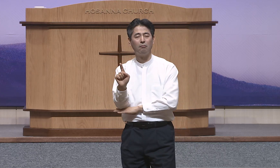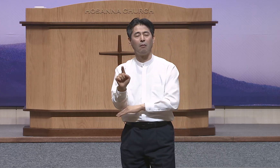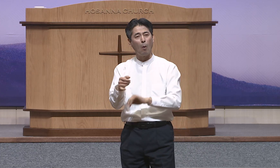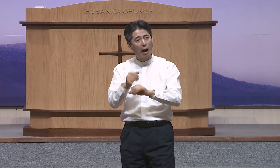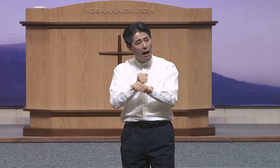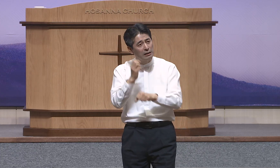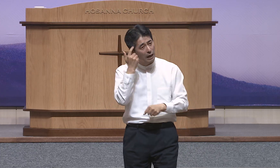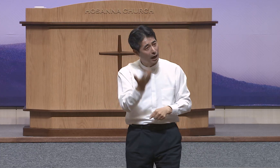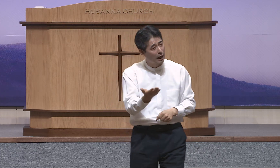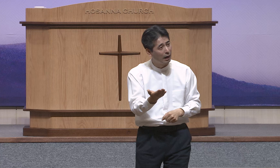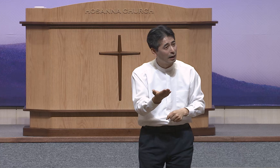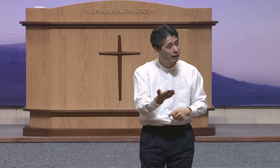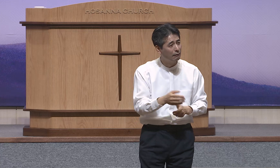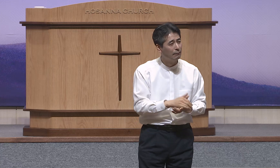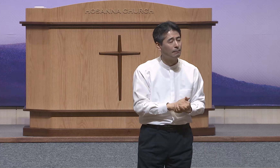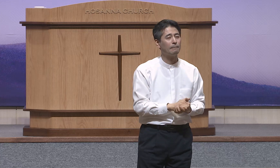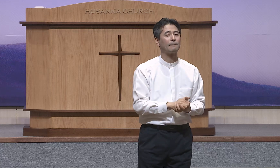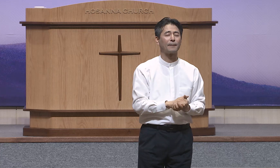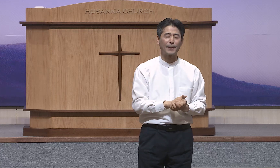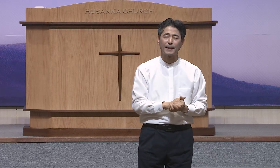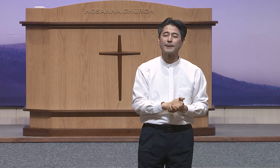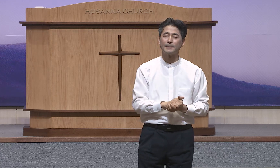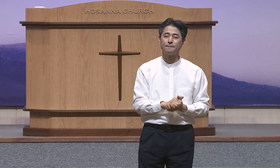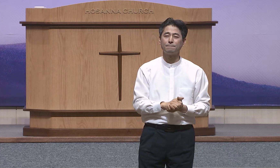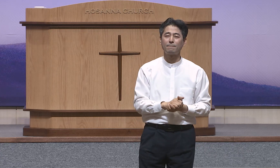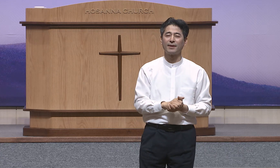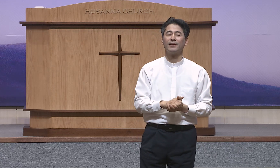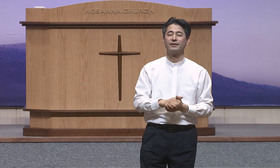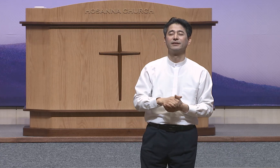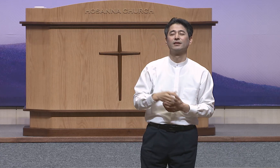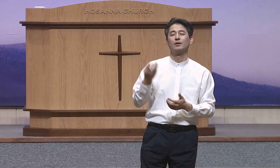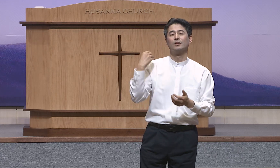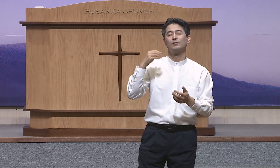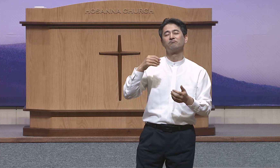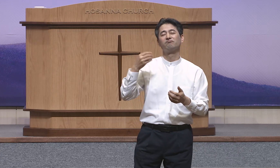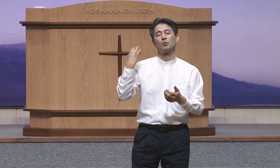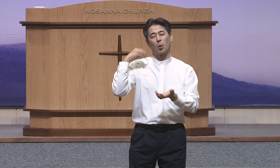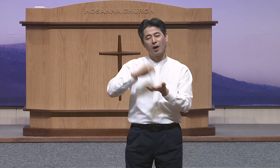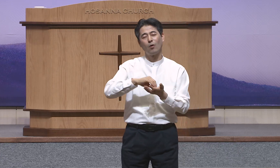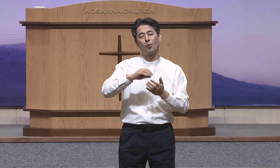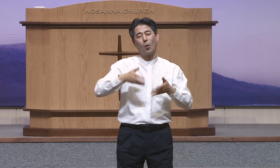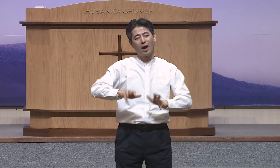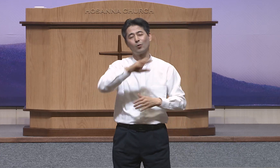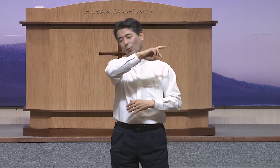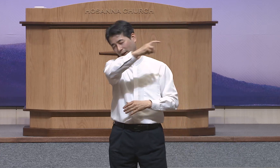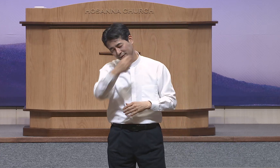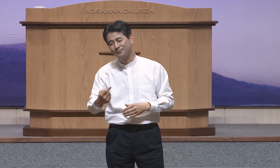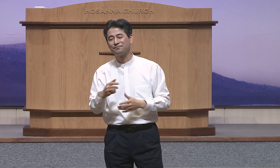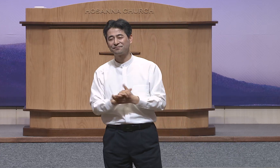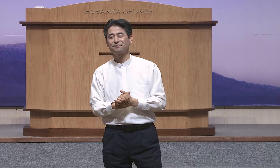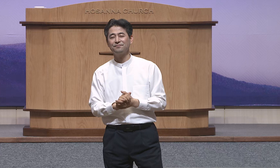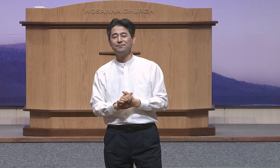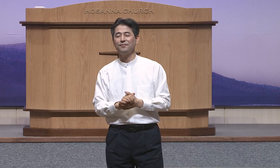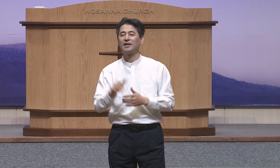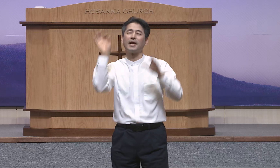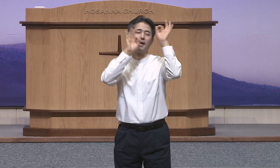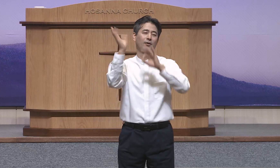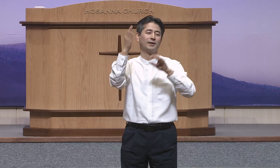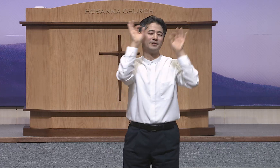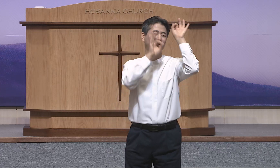것을 생각하고 이 박자가 꼭 필요한가라는 고민에 빠지게 됐고 이제 수련회를 마치고